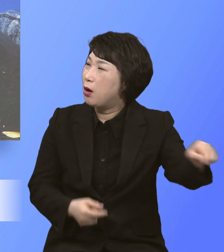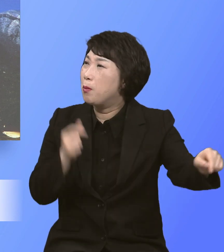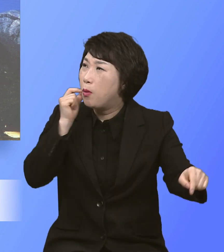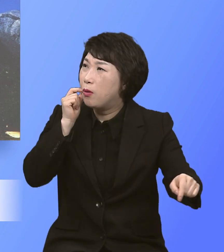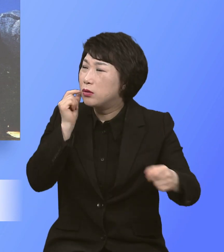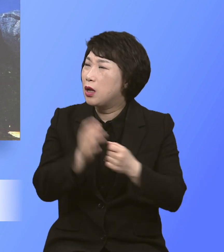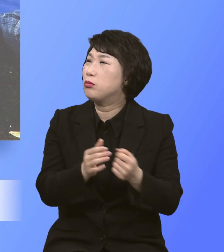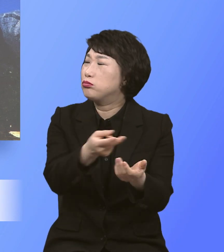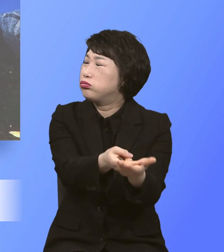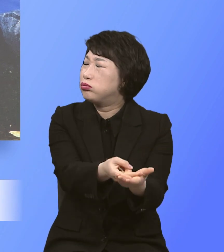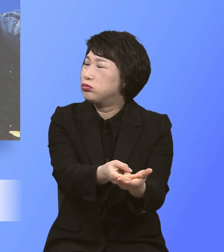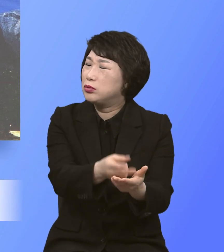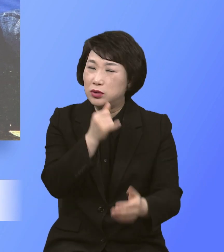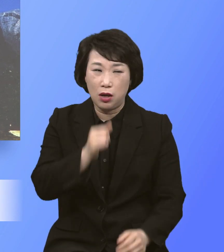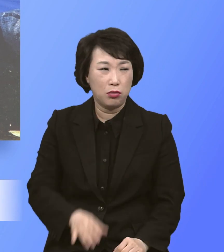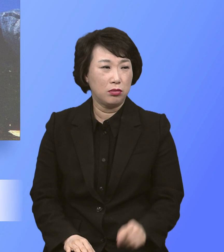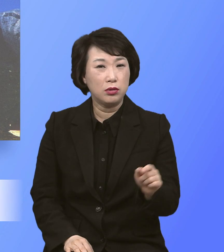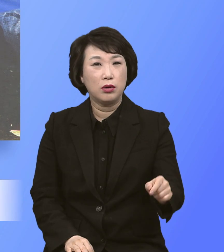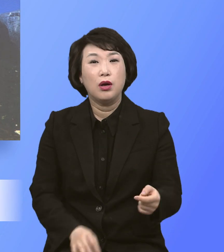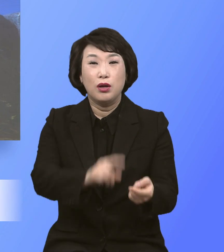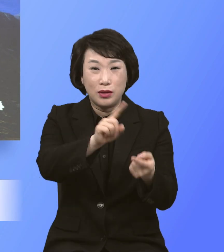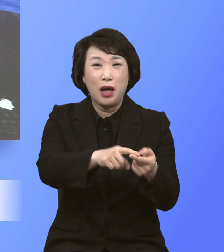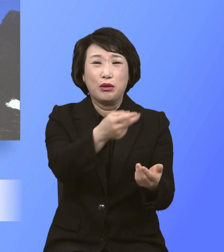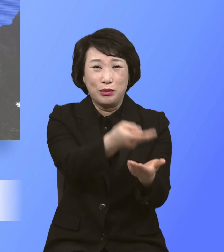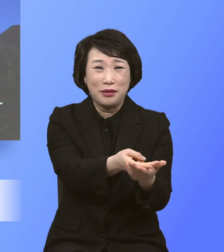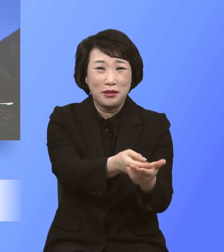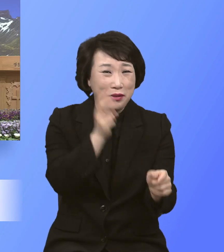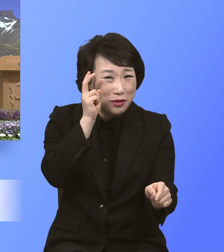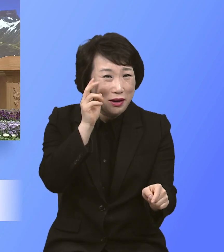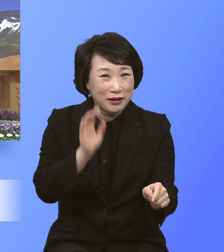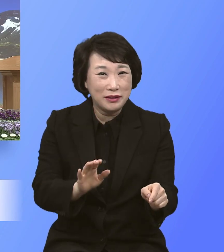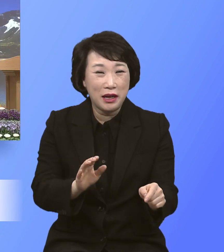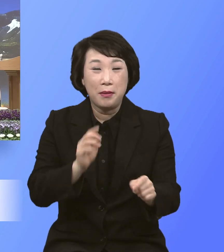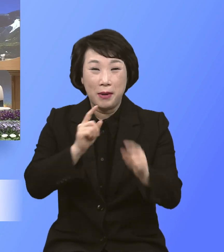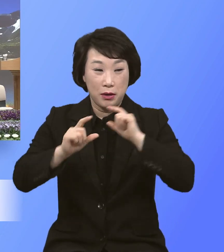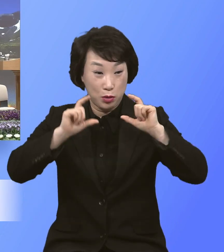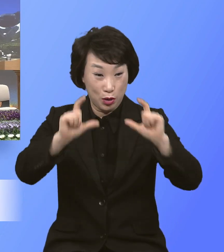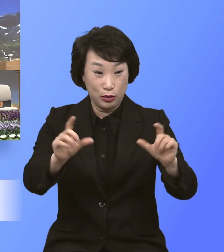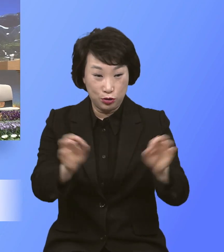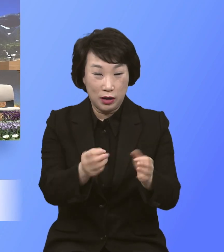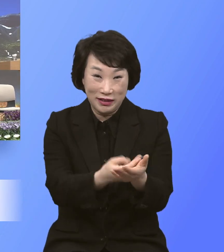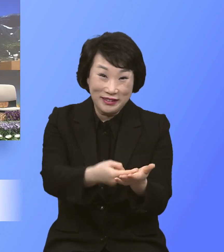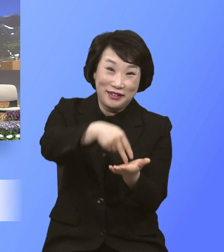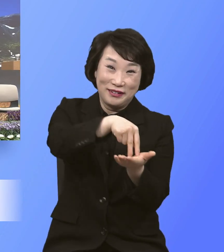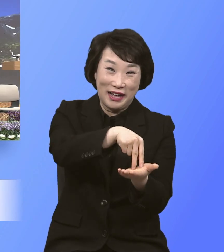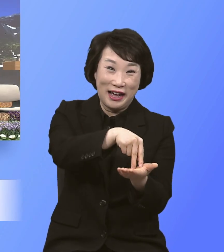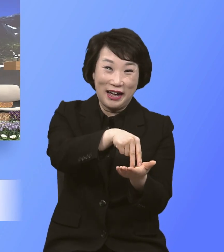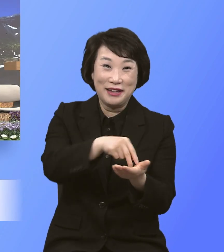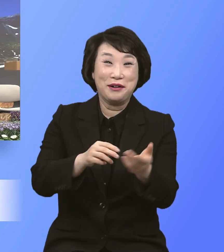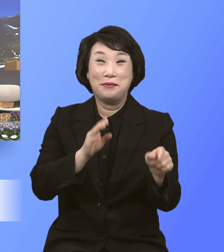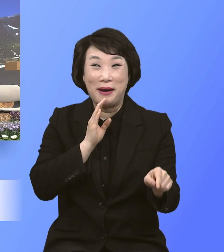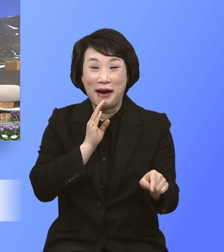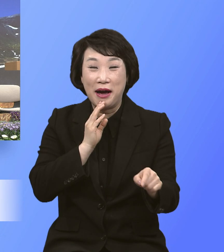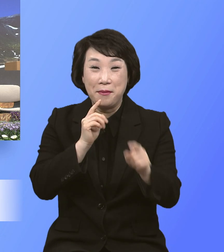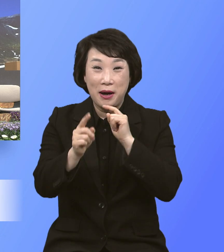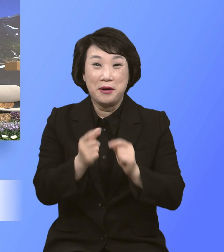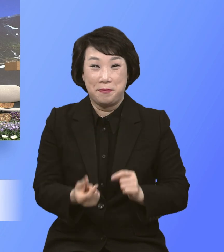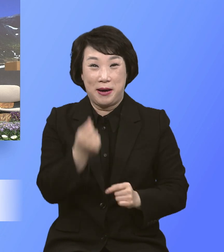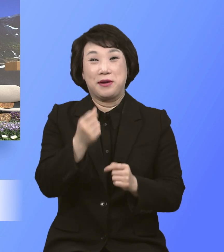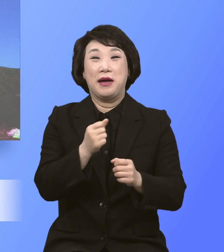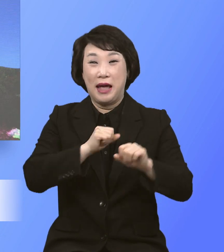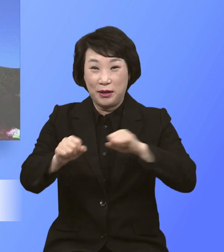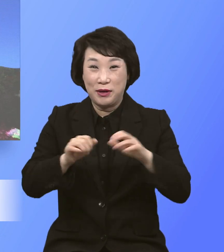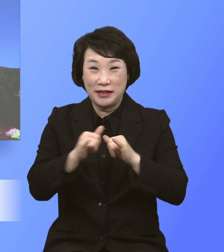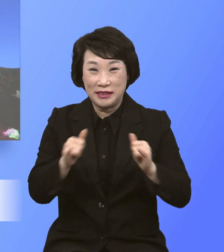말씀이 떨어지는 순간에 일어나야 돼. 말씀은 즉시